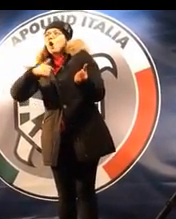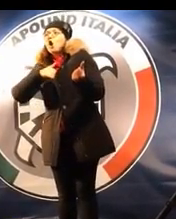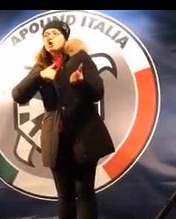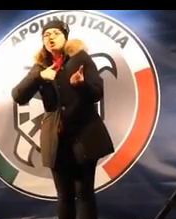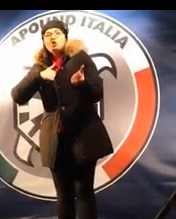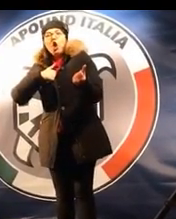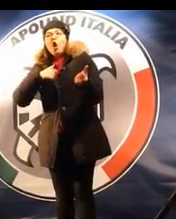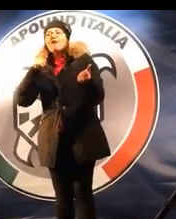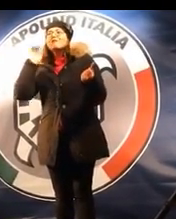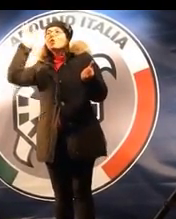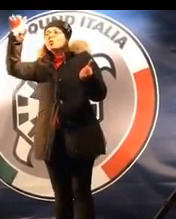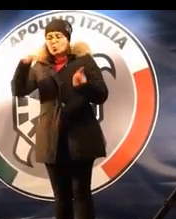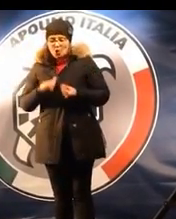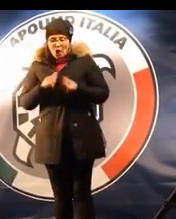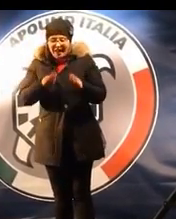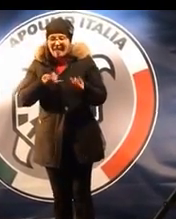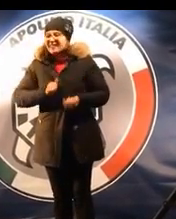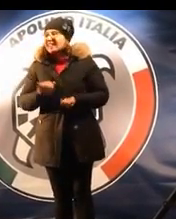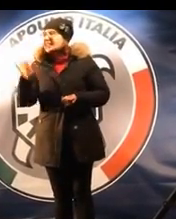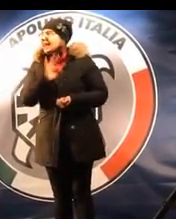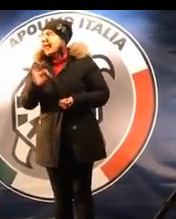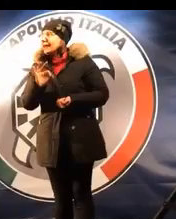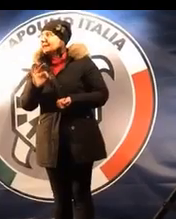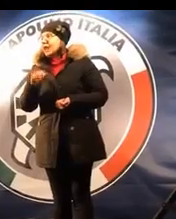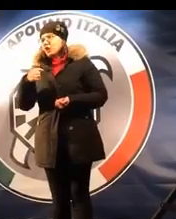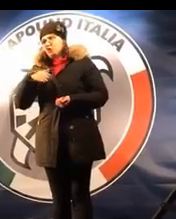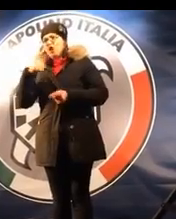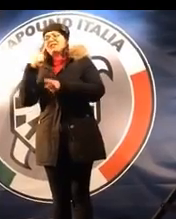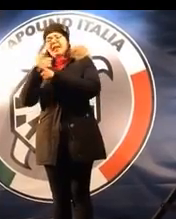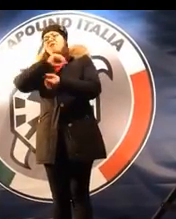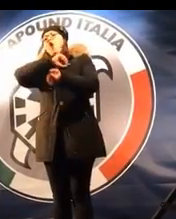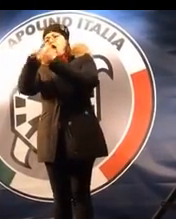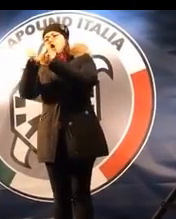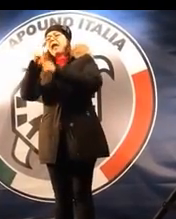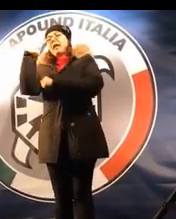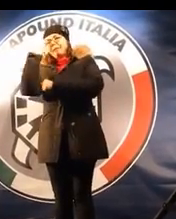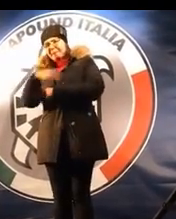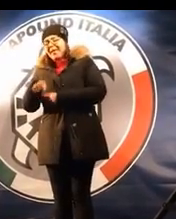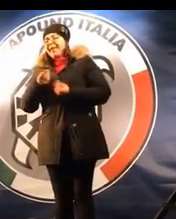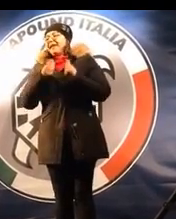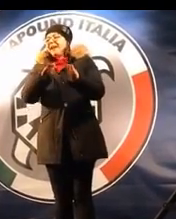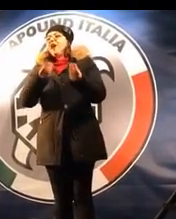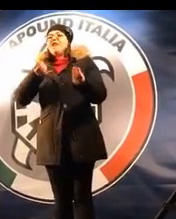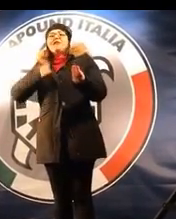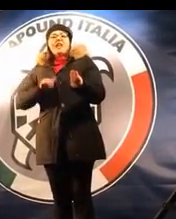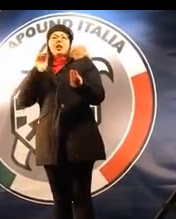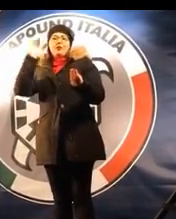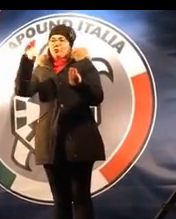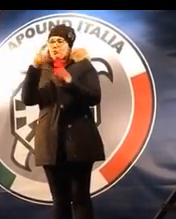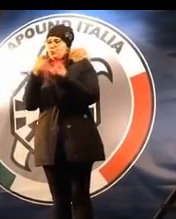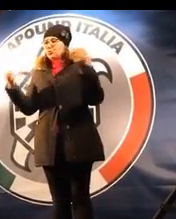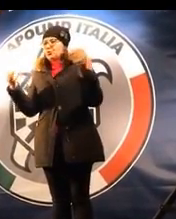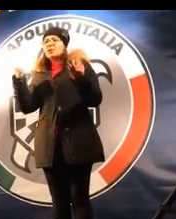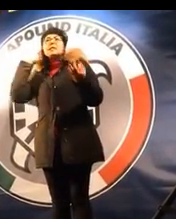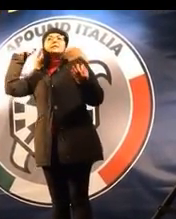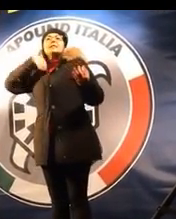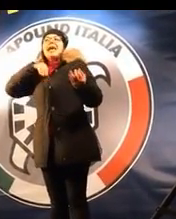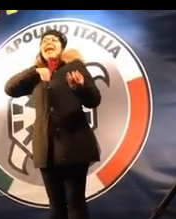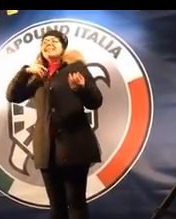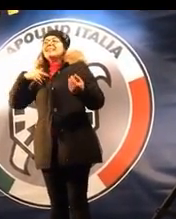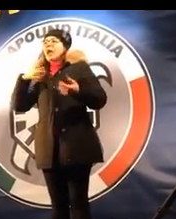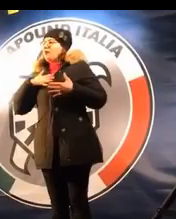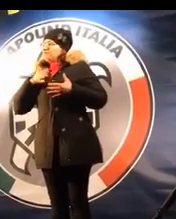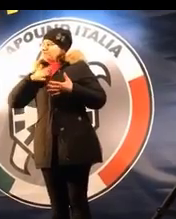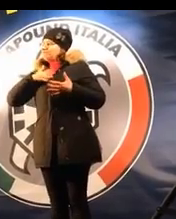un futuro per i nostri figli. Dobbiamo combattere se vogliamo riprendere in mano questa nazione, dobbiamo riscoprirci come popolo al di là